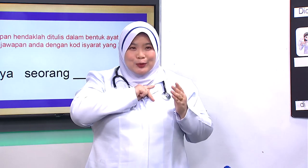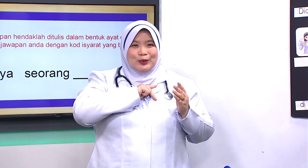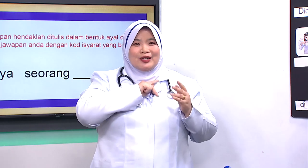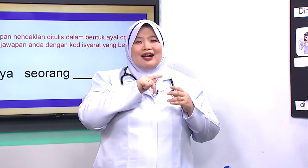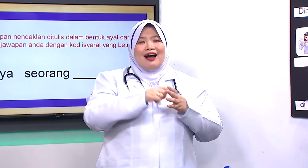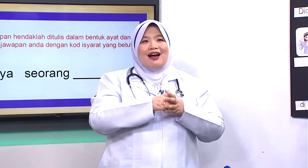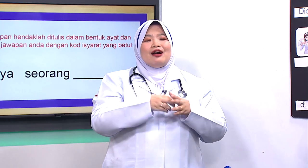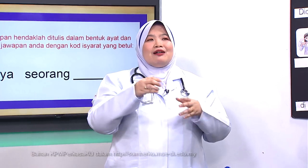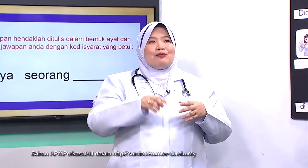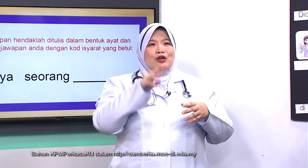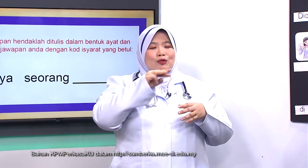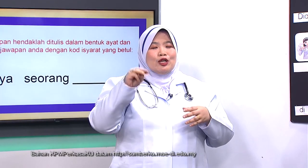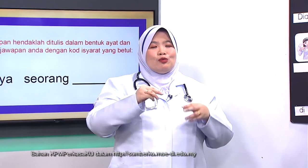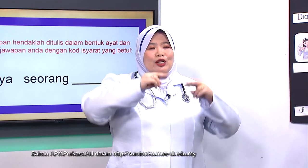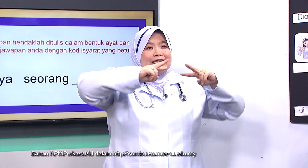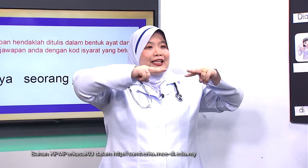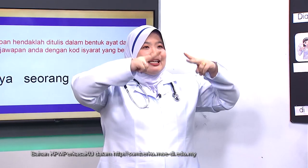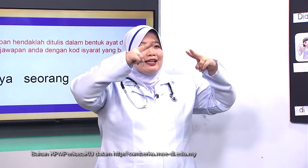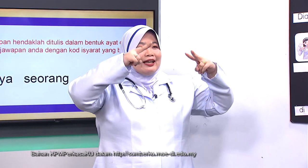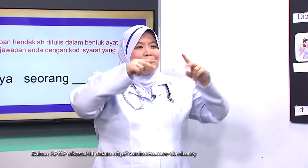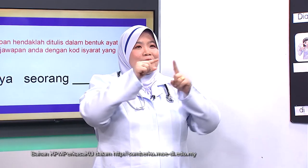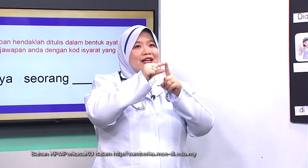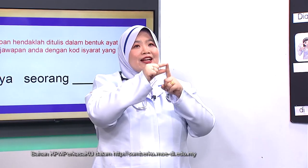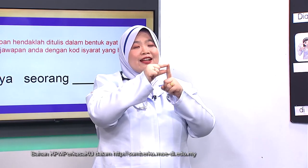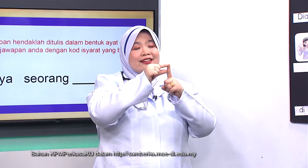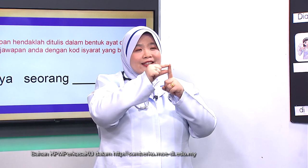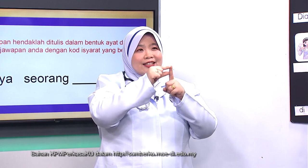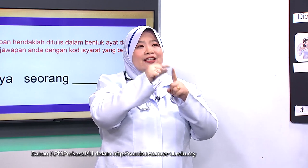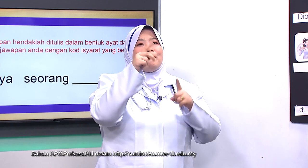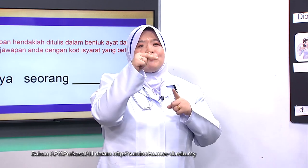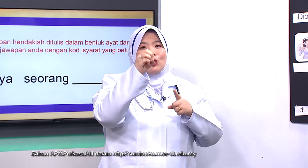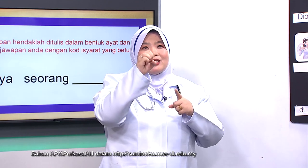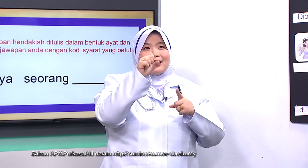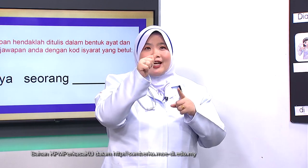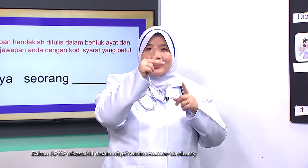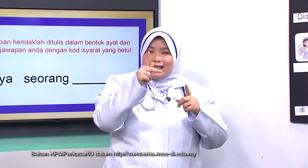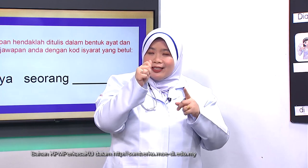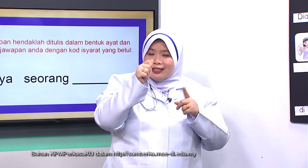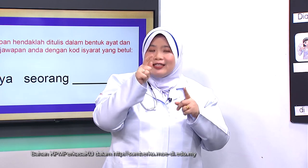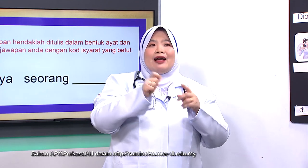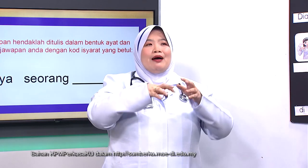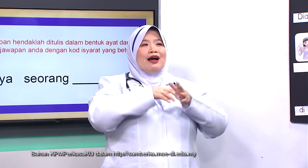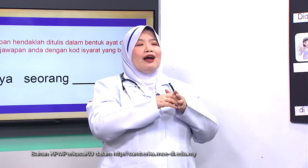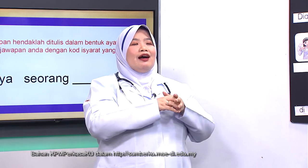sumberku. Murid-murid boleh tingkatkan pembendaan teks, kosa kata.